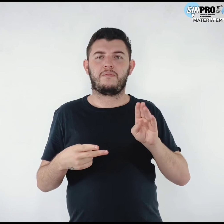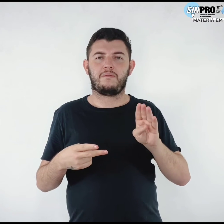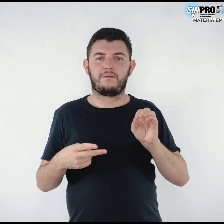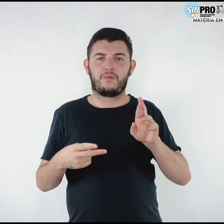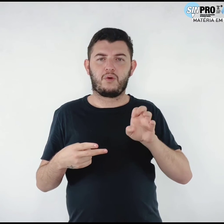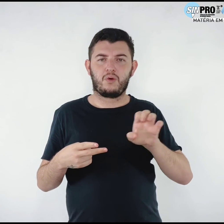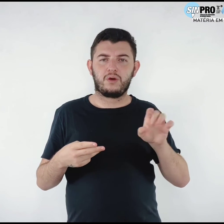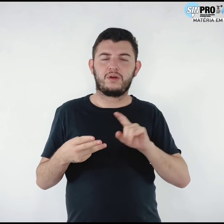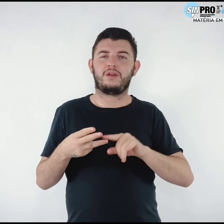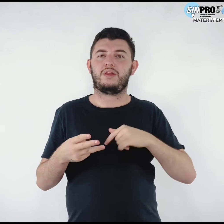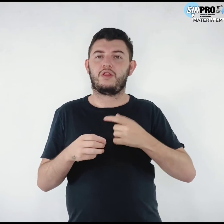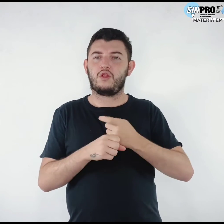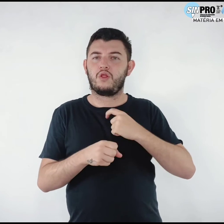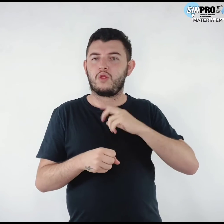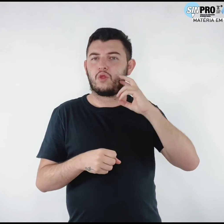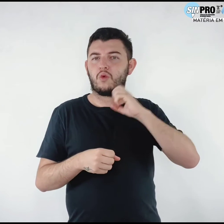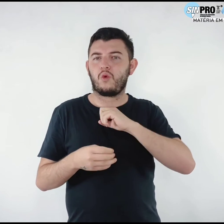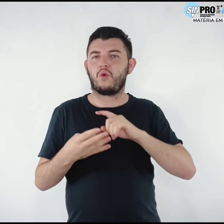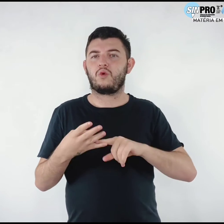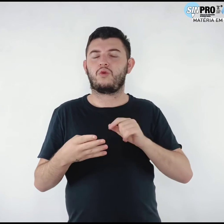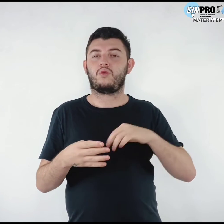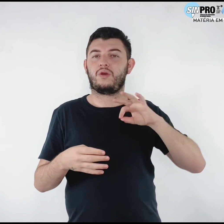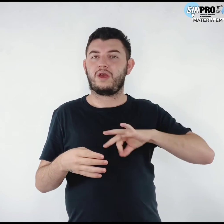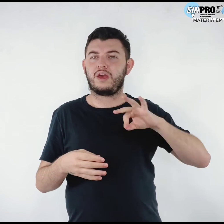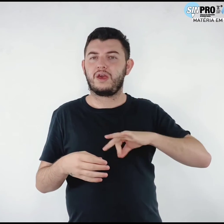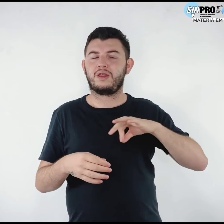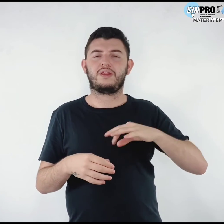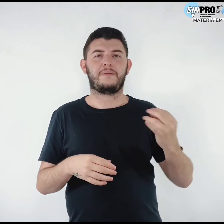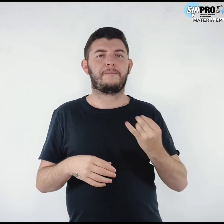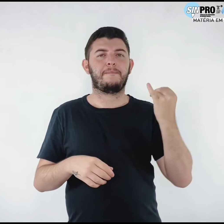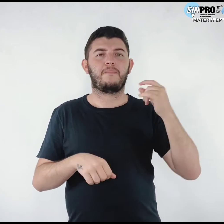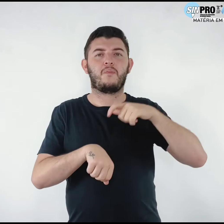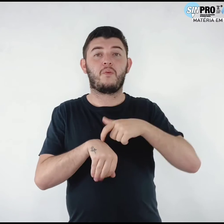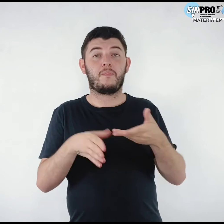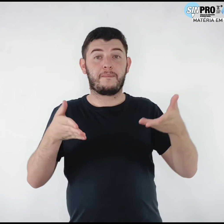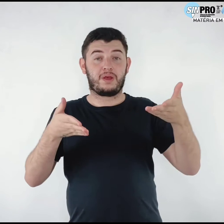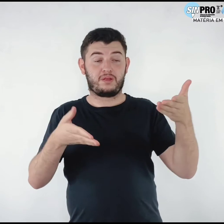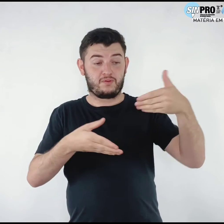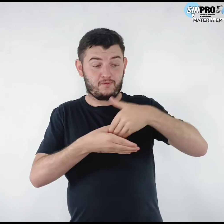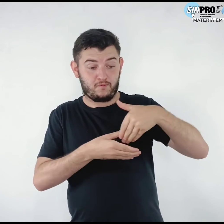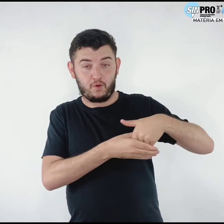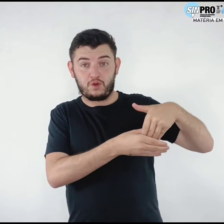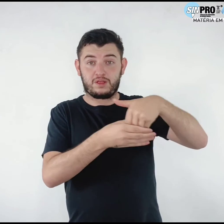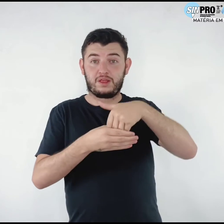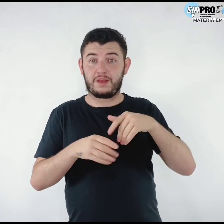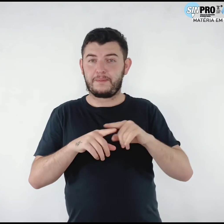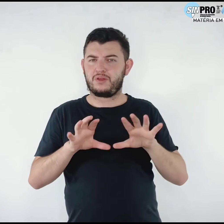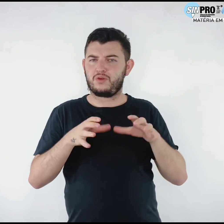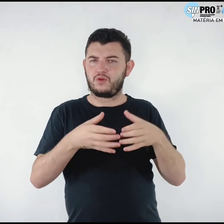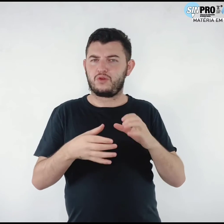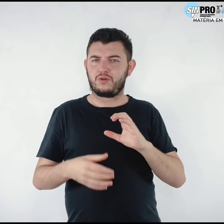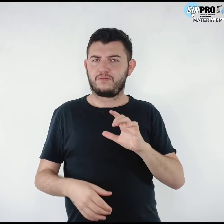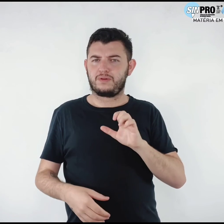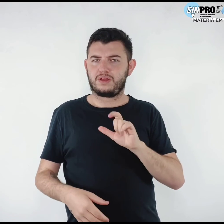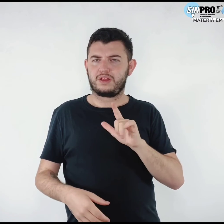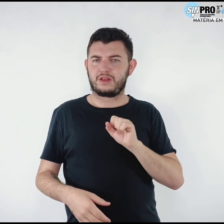é fundamental na hora de votar. Mas a classe média brasileira não vê isso